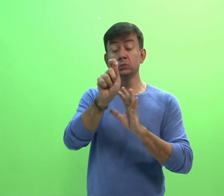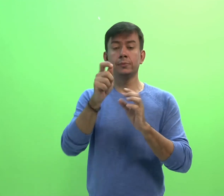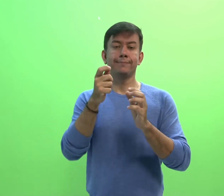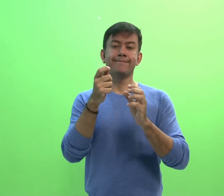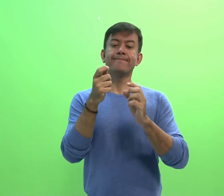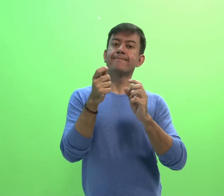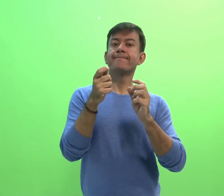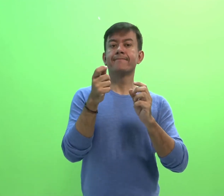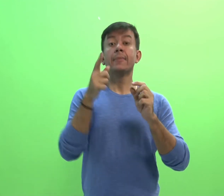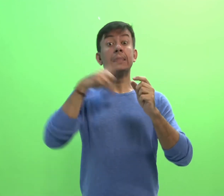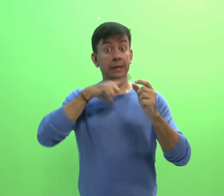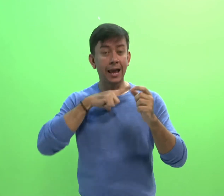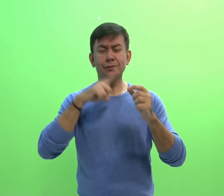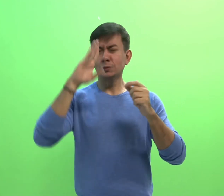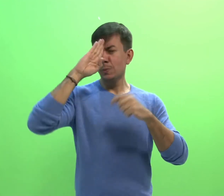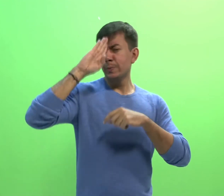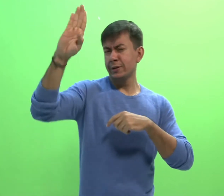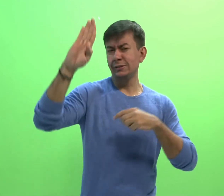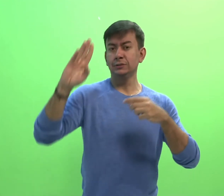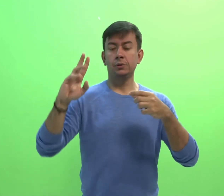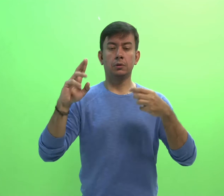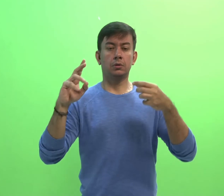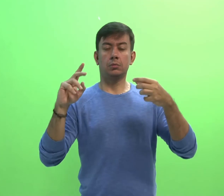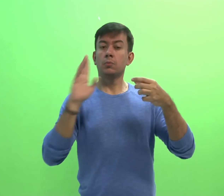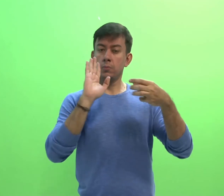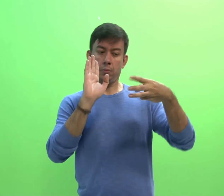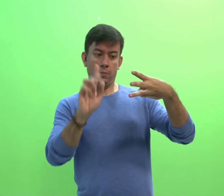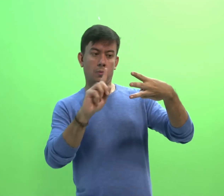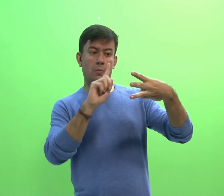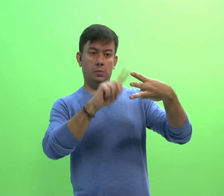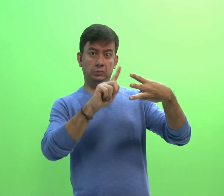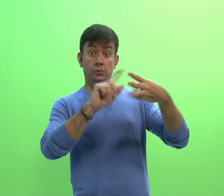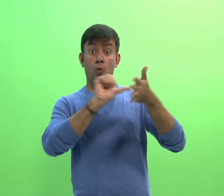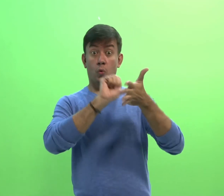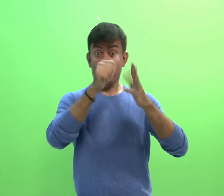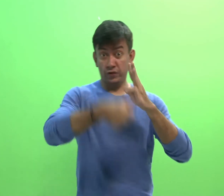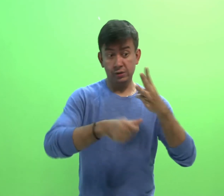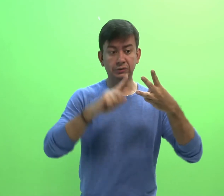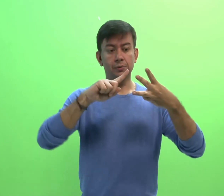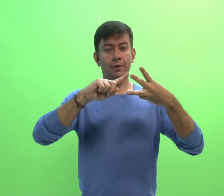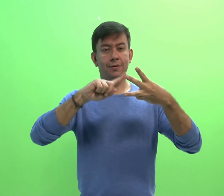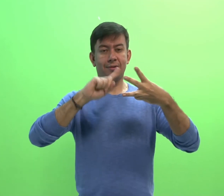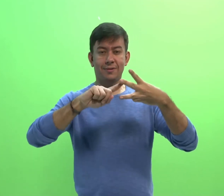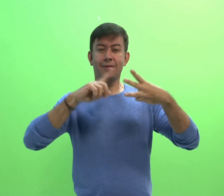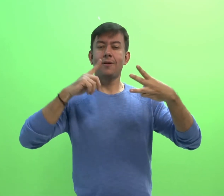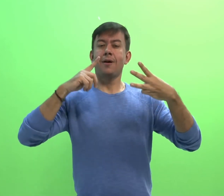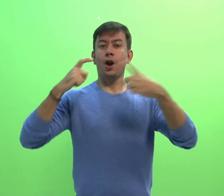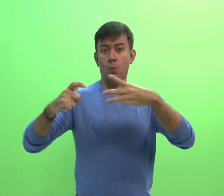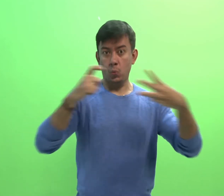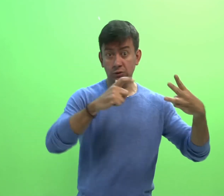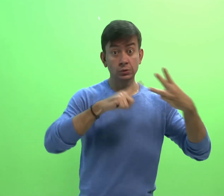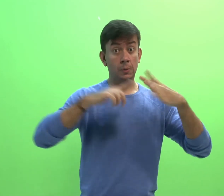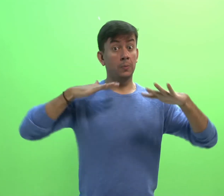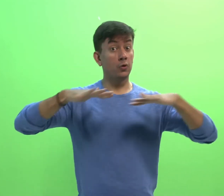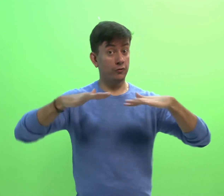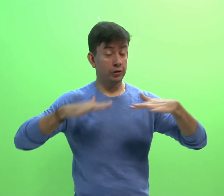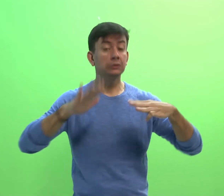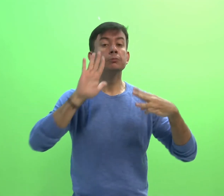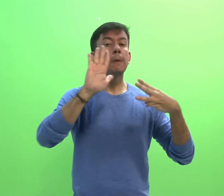Então, um ponto principal vai ser os parâmetros, né, configuração de mão, movimento, e mais